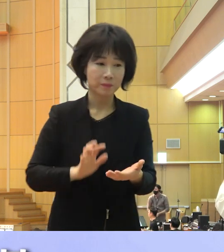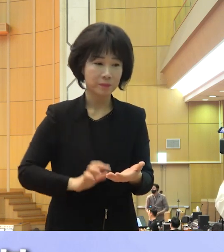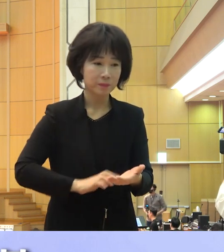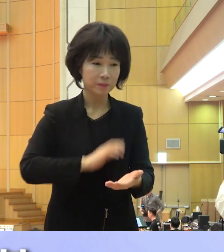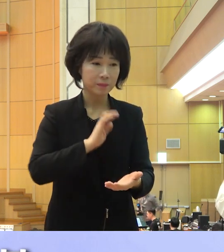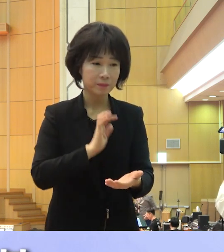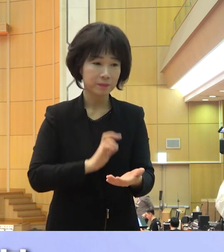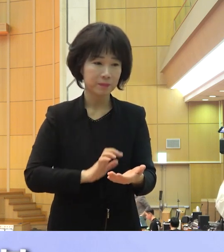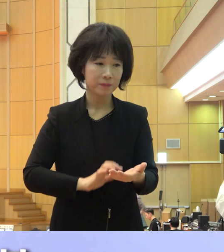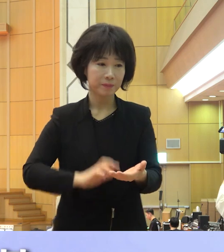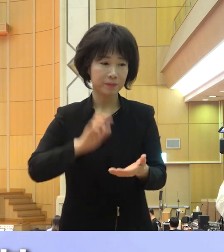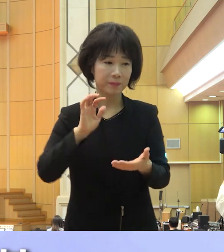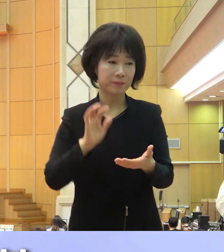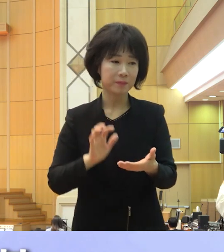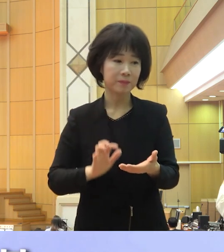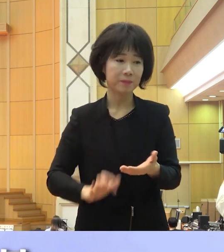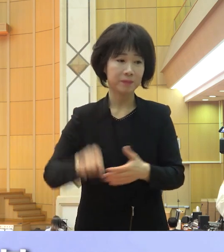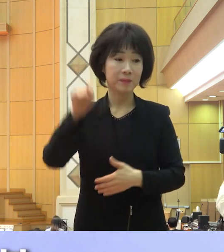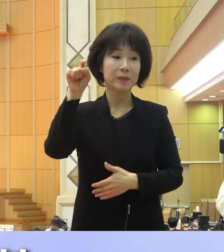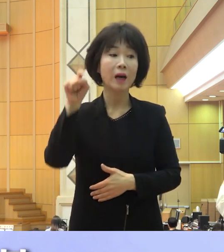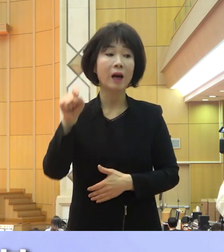이 땅의 내 삶이,